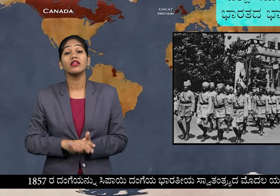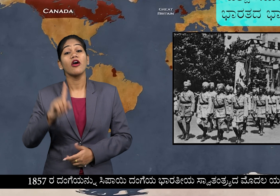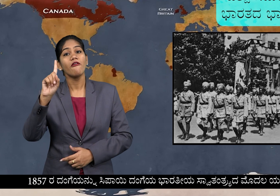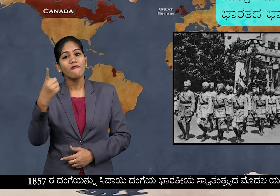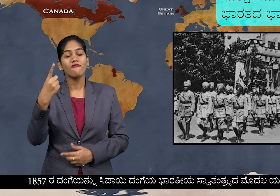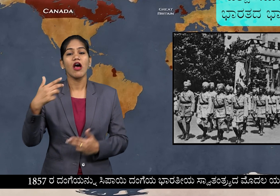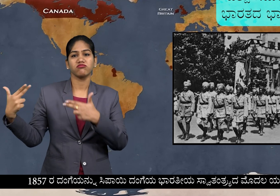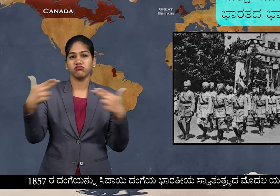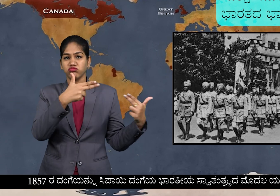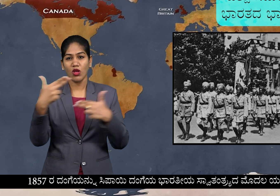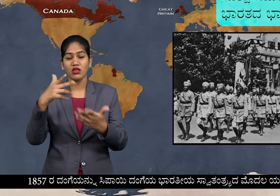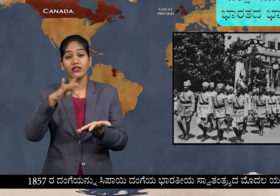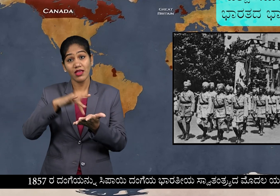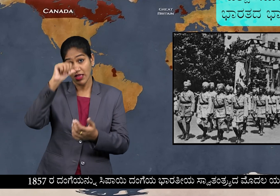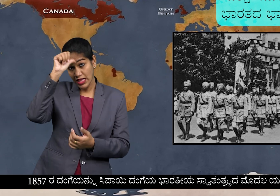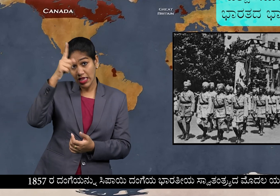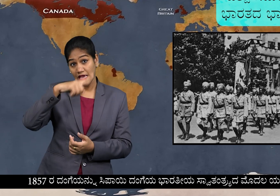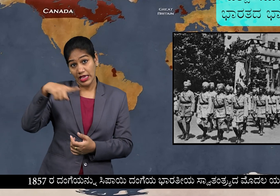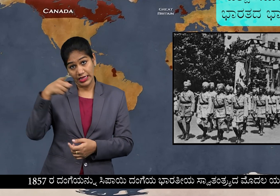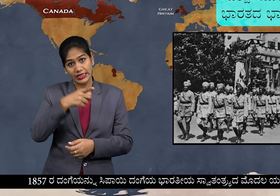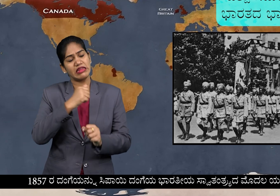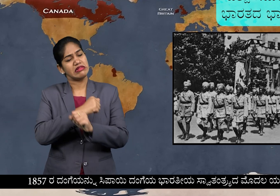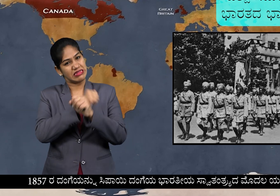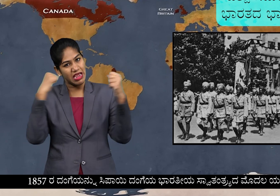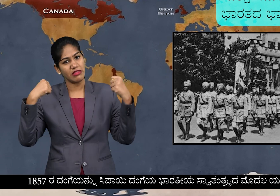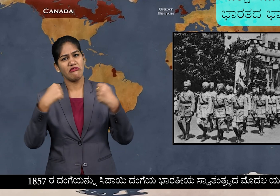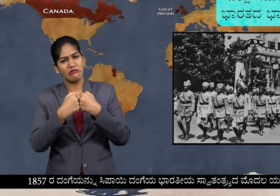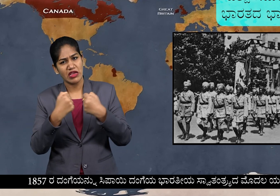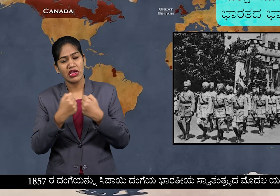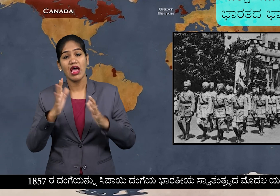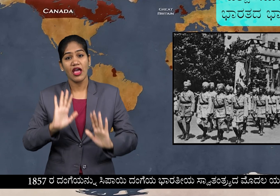ಭಾರತೀಯ ಸ್ವಾತಂತ್ರ್ಯದ ಮೊದಲ ಯುದ್ಧ ಎಂದು ಕರೆಯುತ್ತಾರೆ.